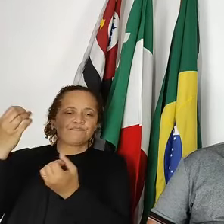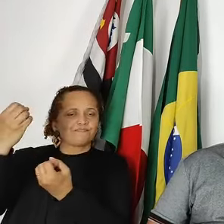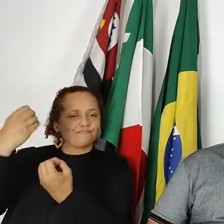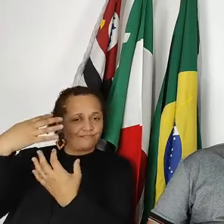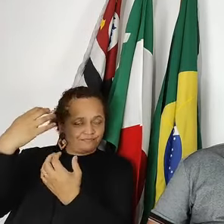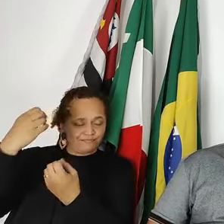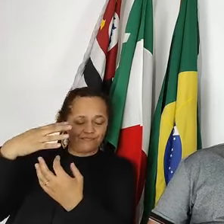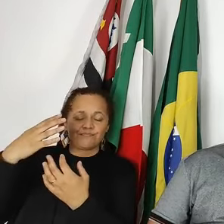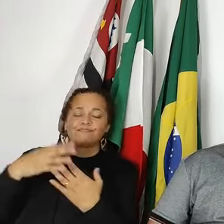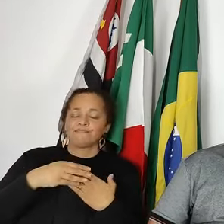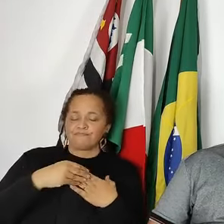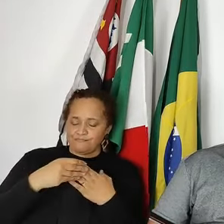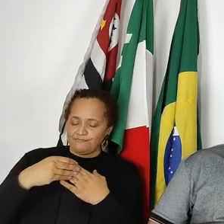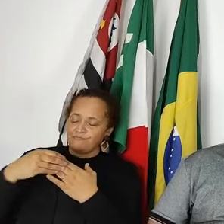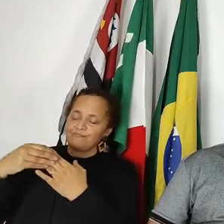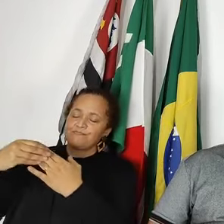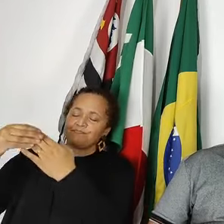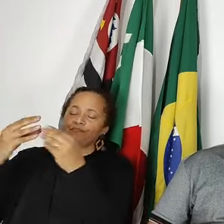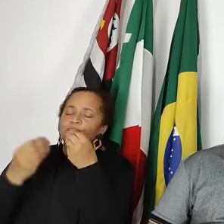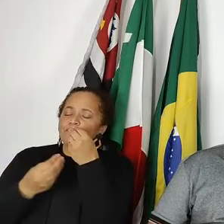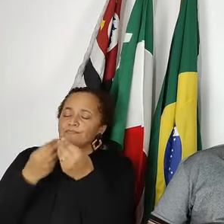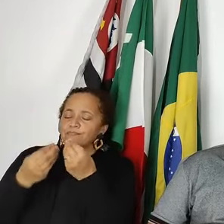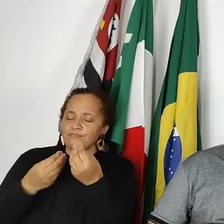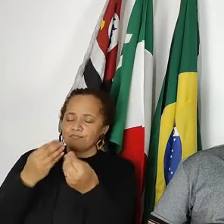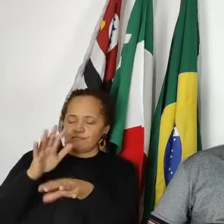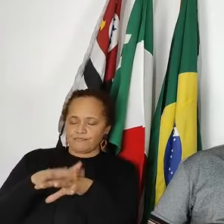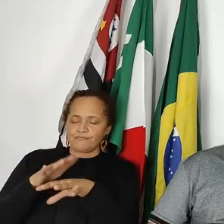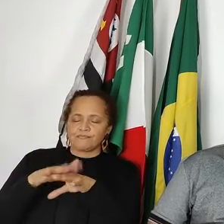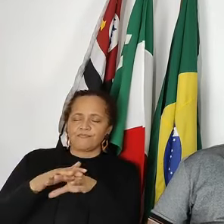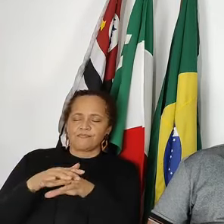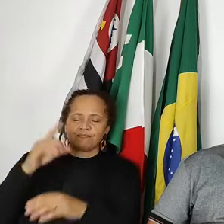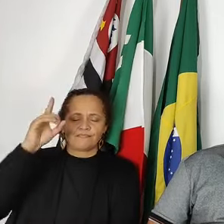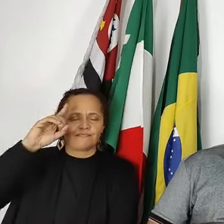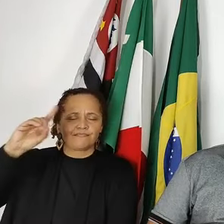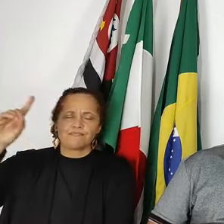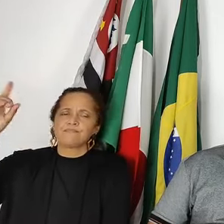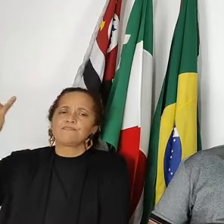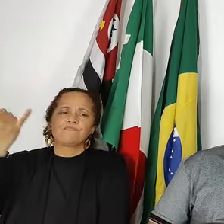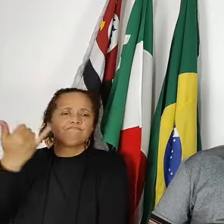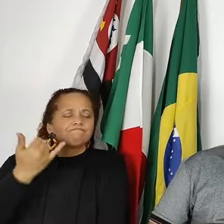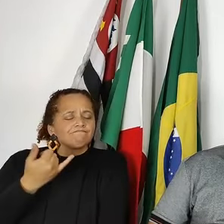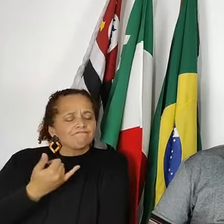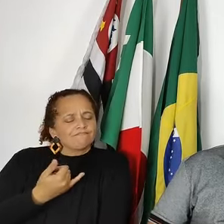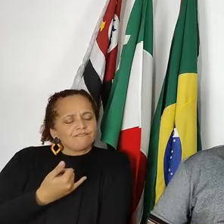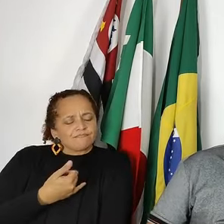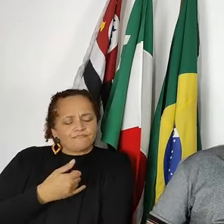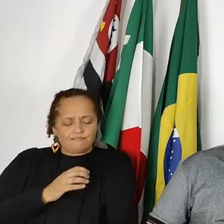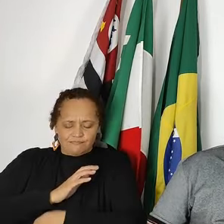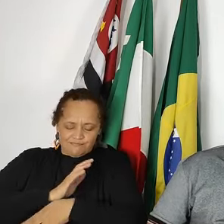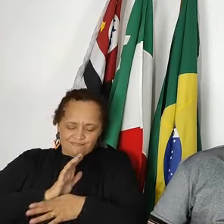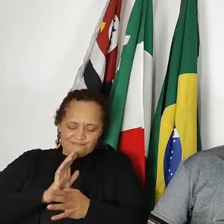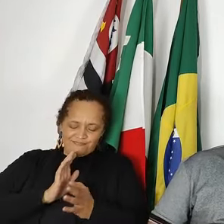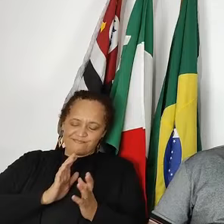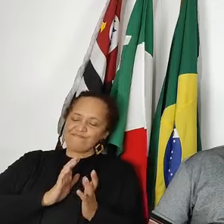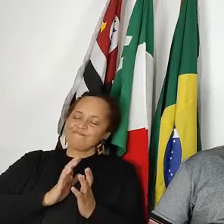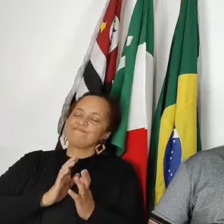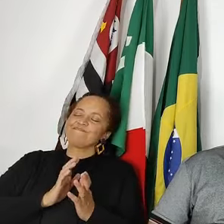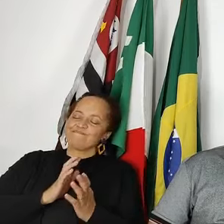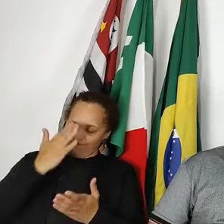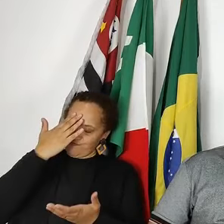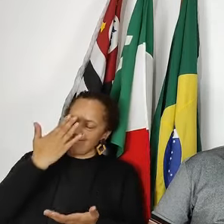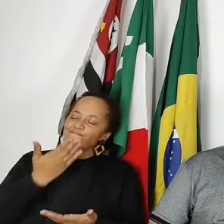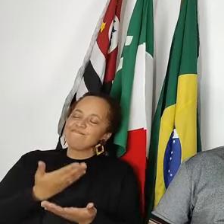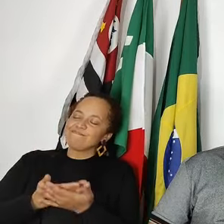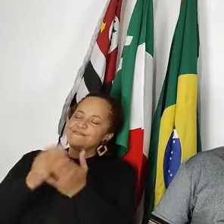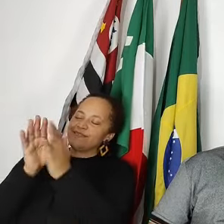direcionado como devemos agir, Pai. Fala conosco hoje, Senhor. Nós abrimos o nosso coração e declaramos que a sua